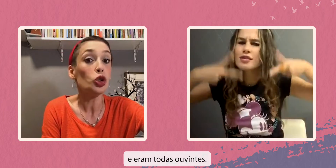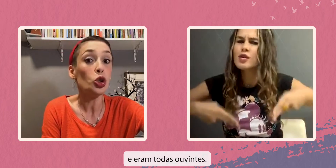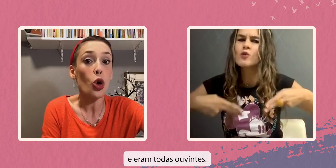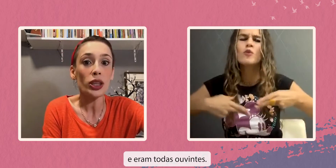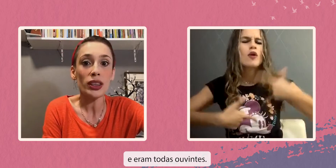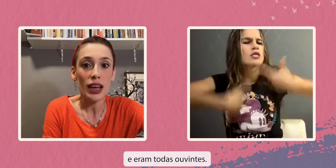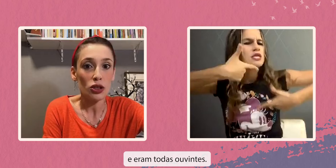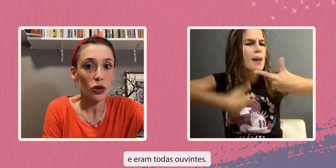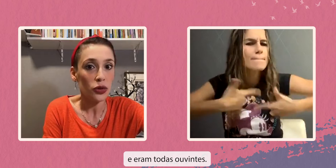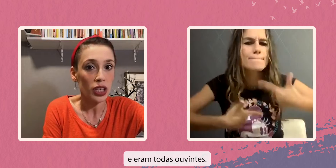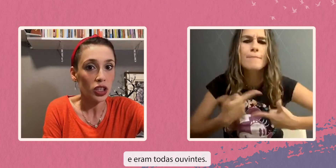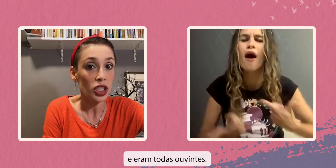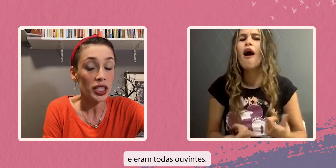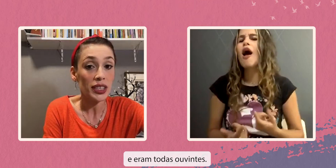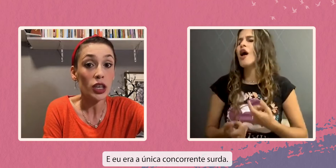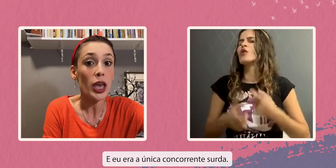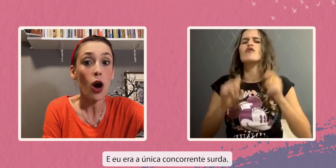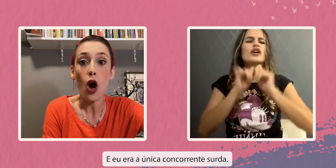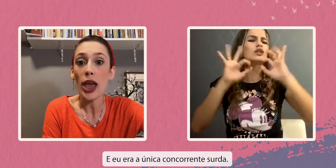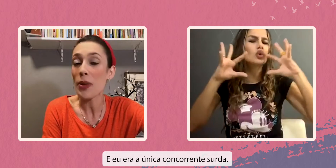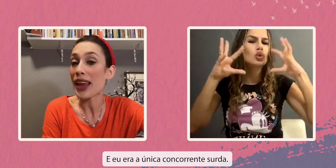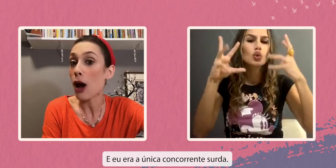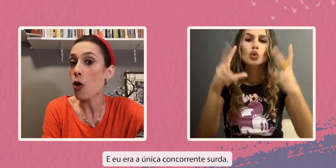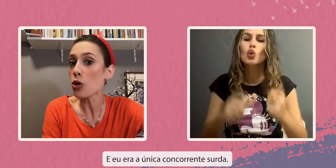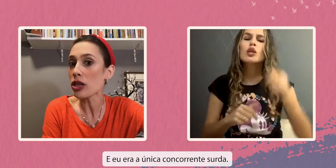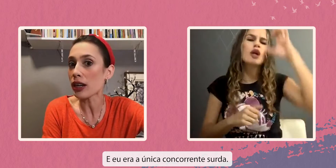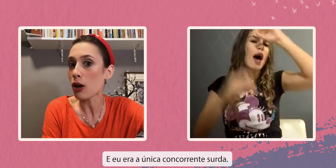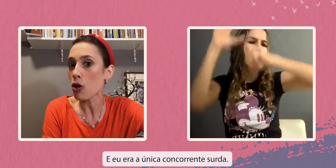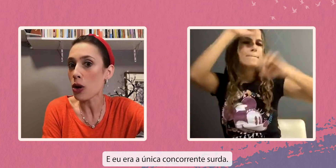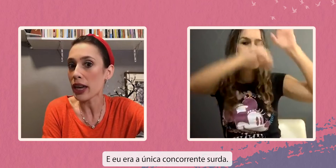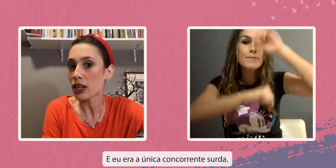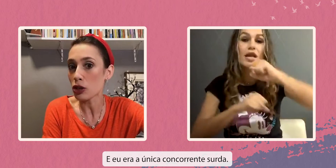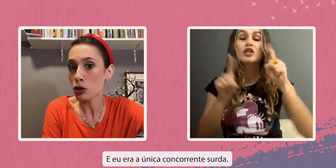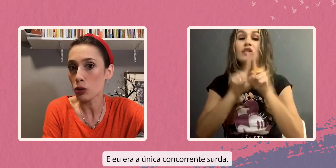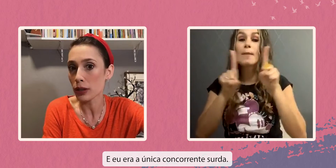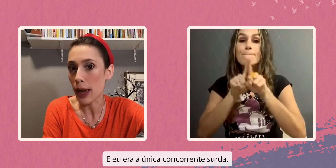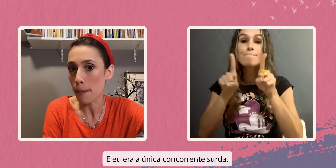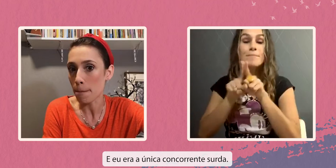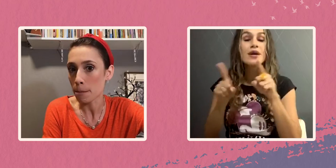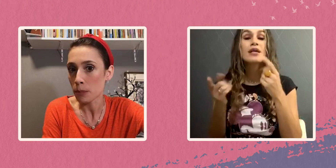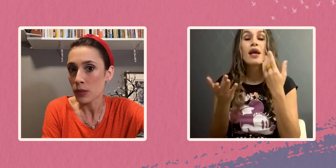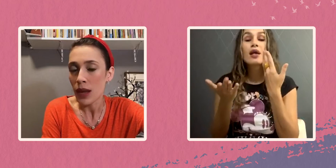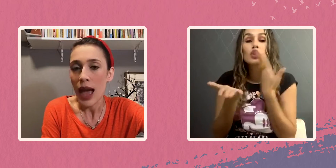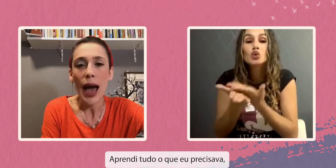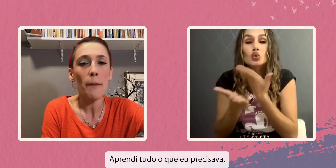Eram todas ouvintes e eu era a única concorrente surda.